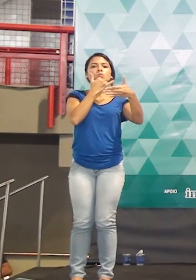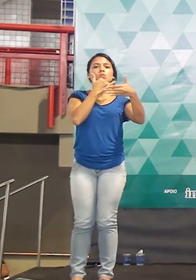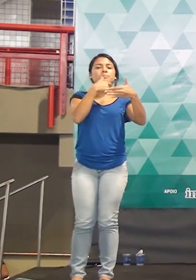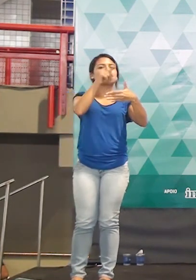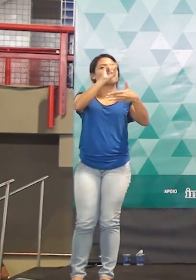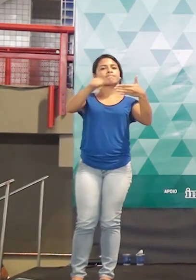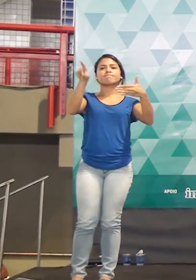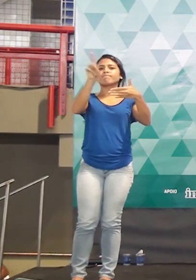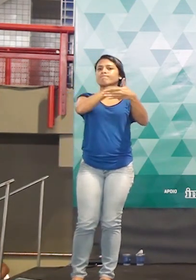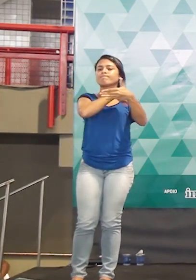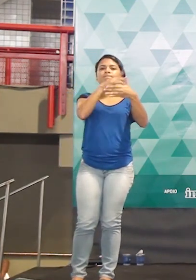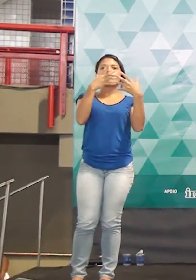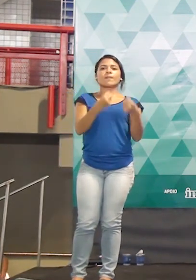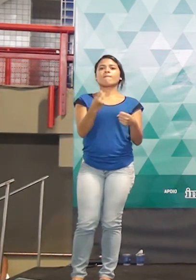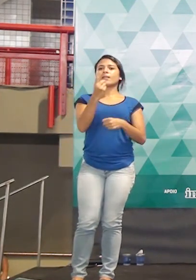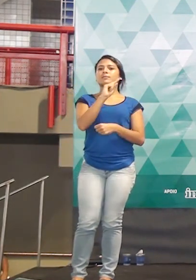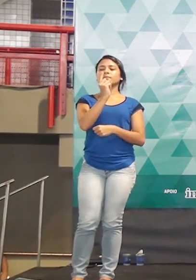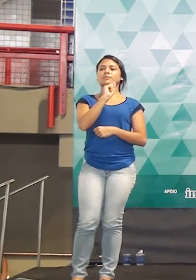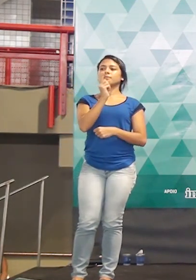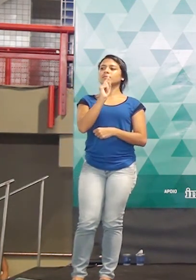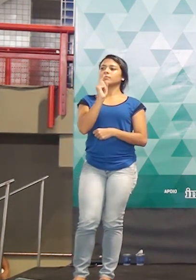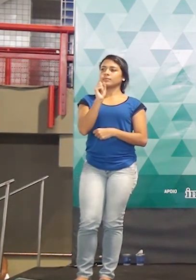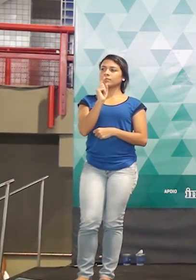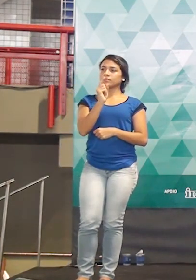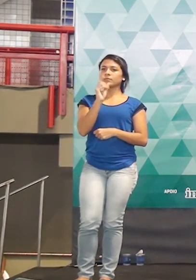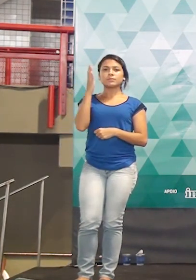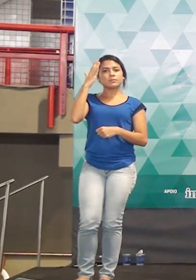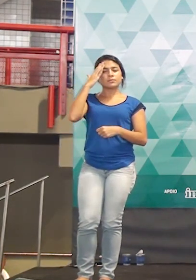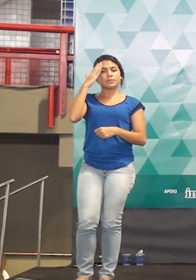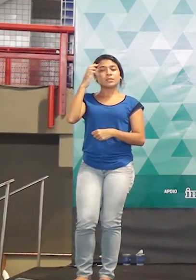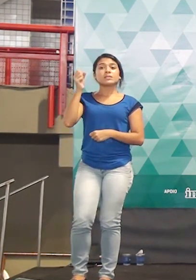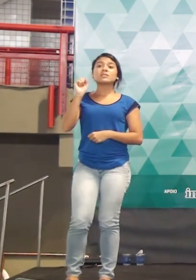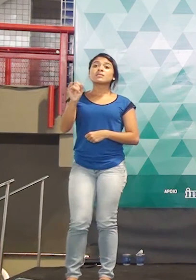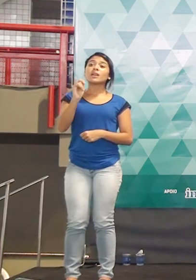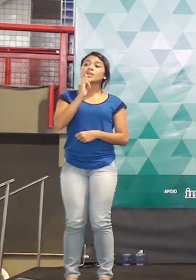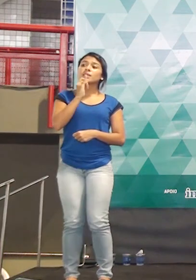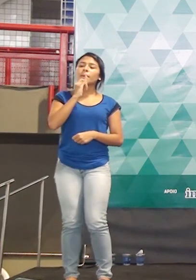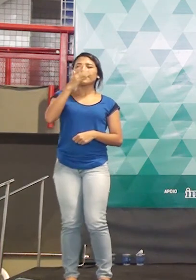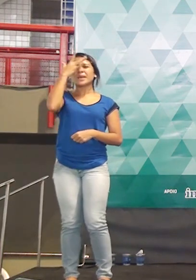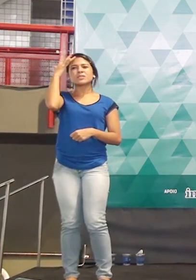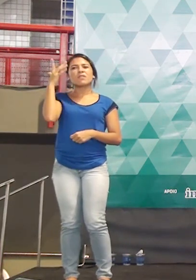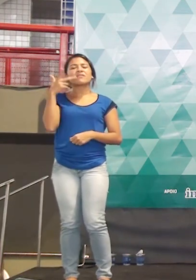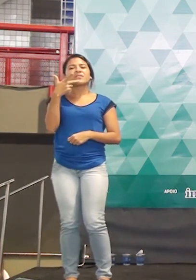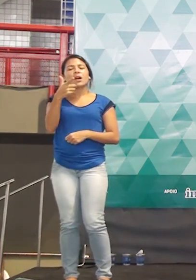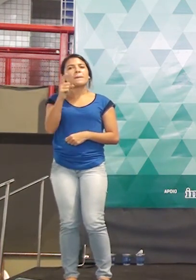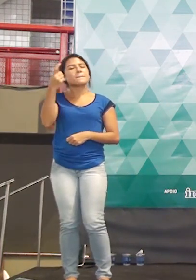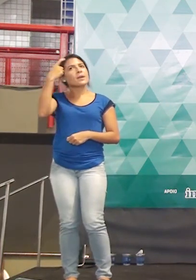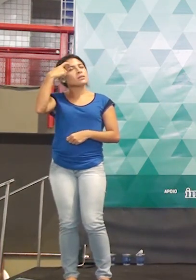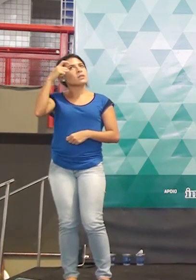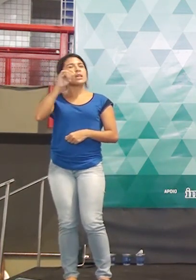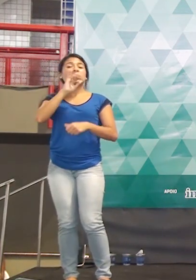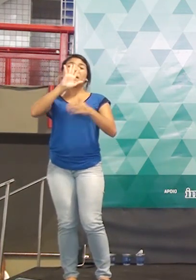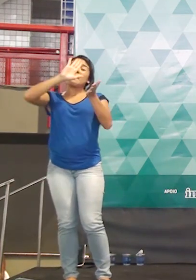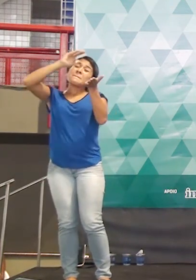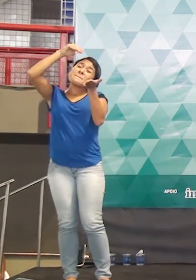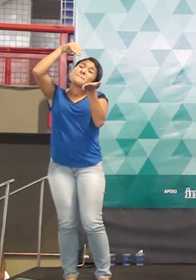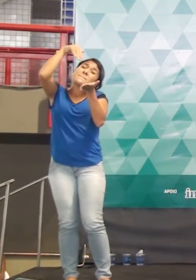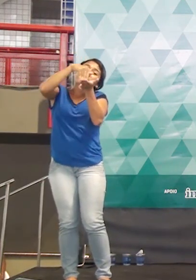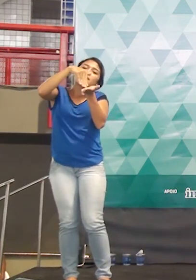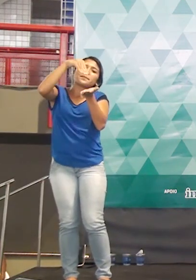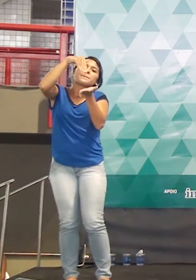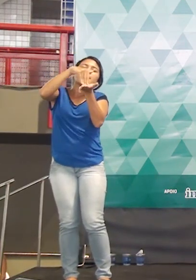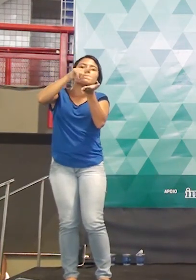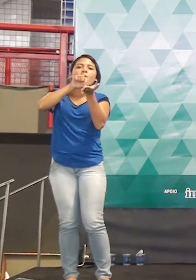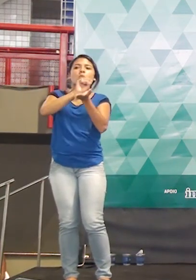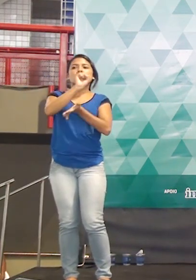redação não é corrigida. Repetindo, que tem gente que diz, é para escrever no mínimo 8 linhas.